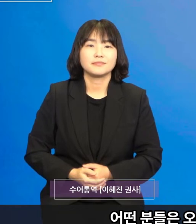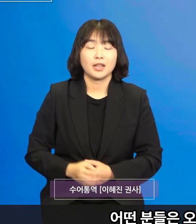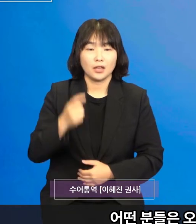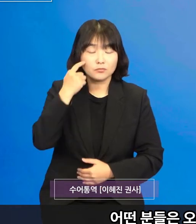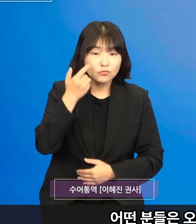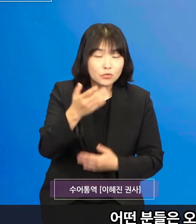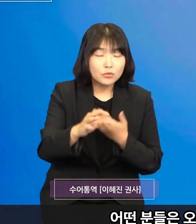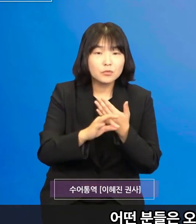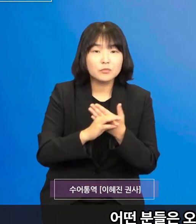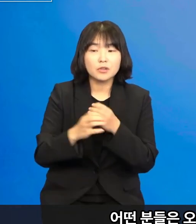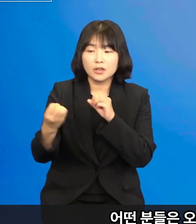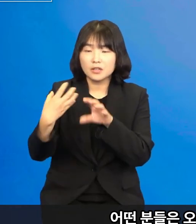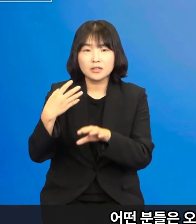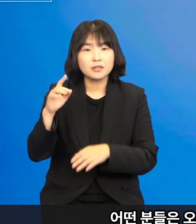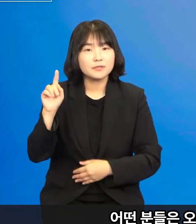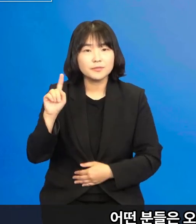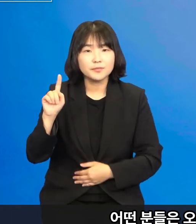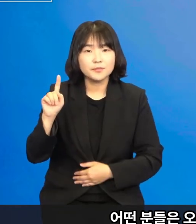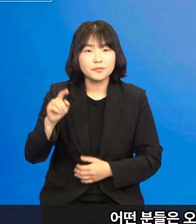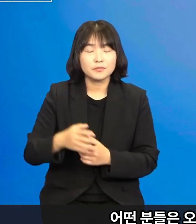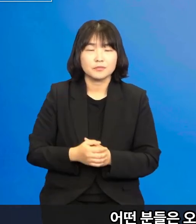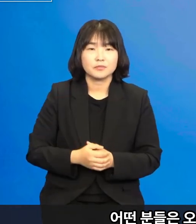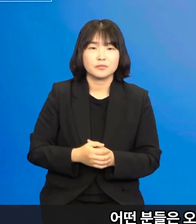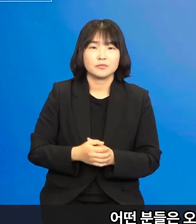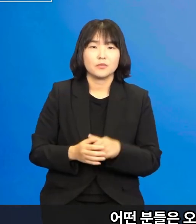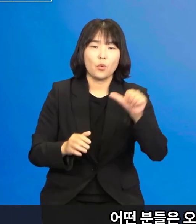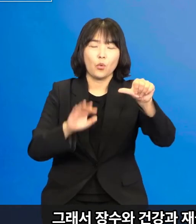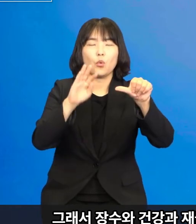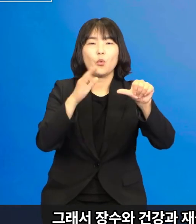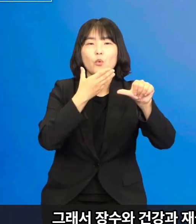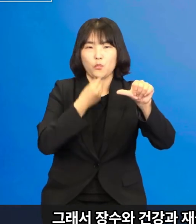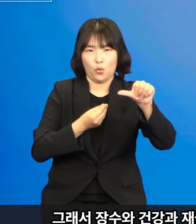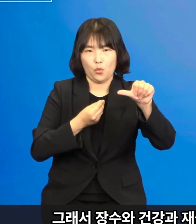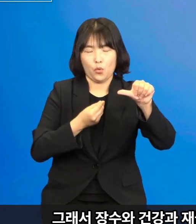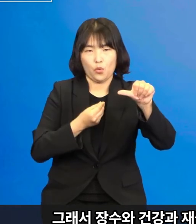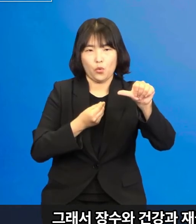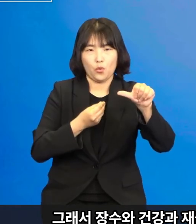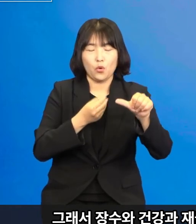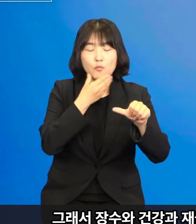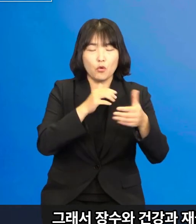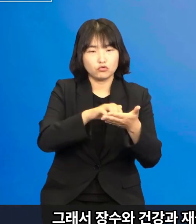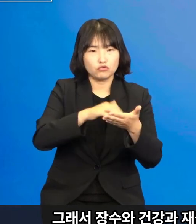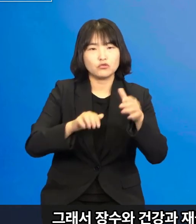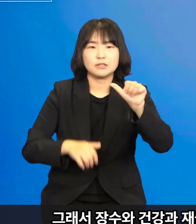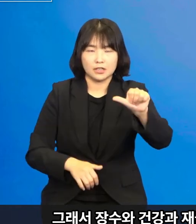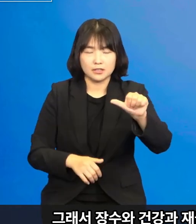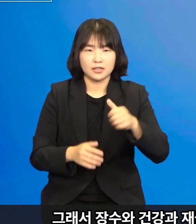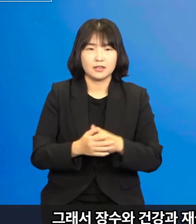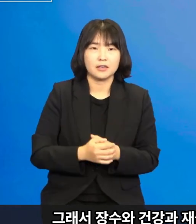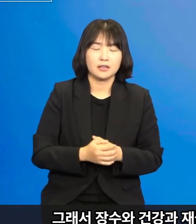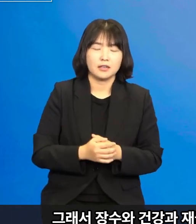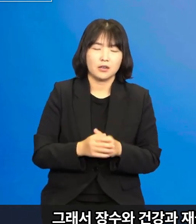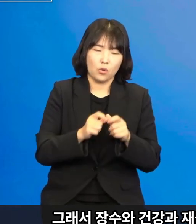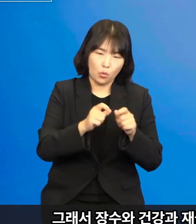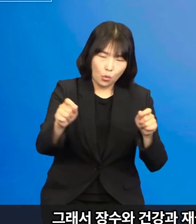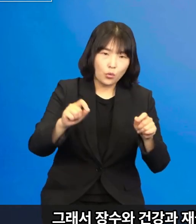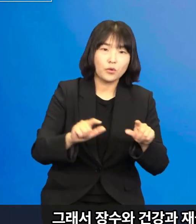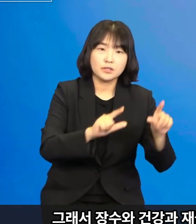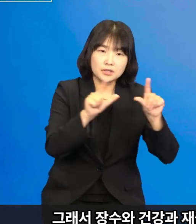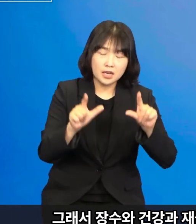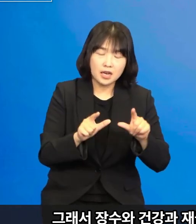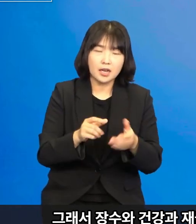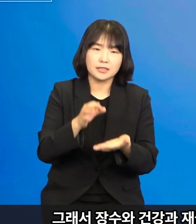물으면 어떤 분들은 오복이라고 얘기를 합니다. 그래서 장수와 건강과